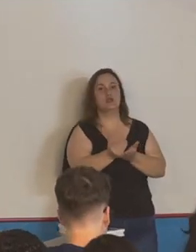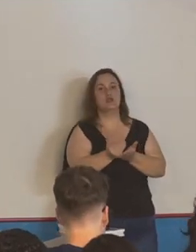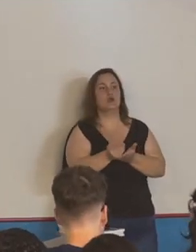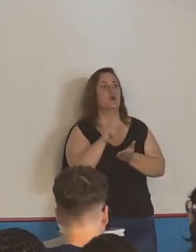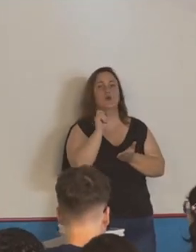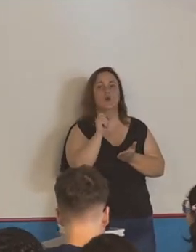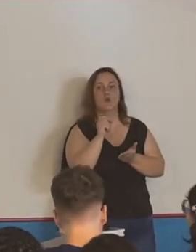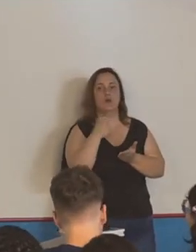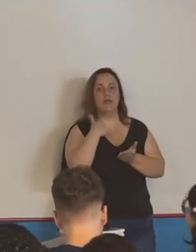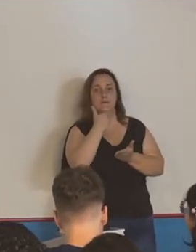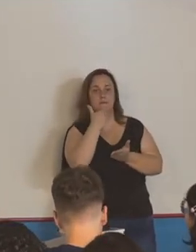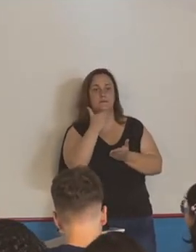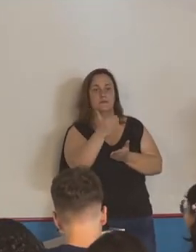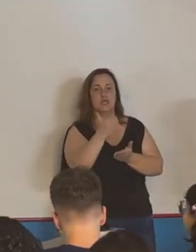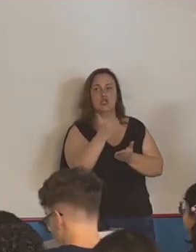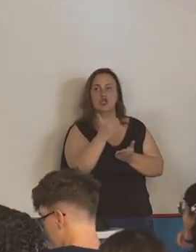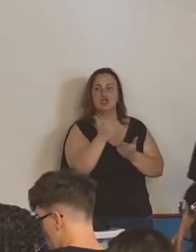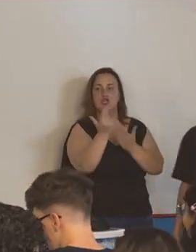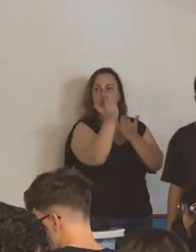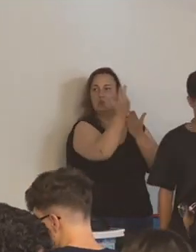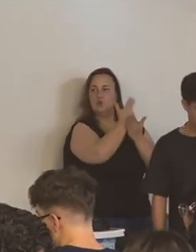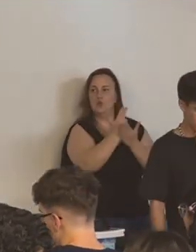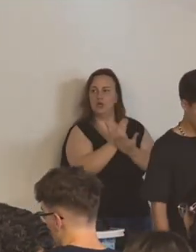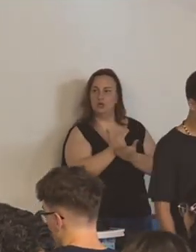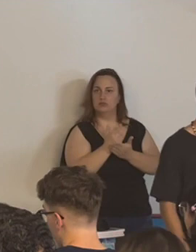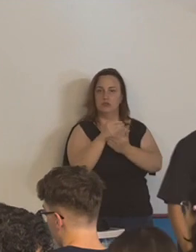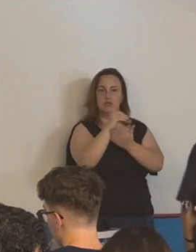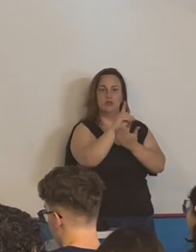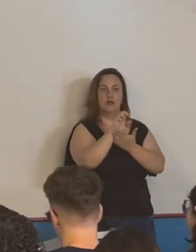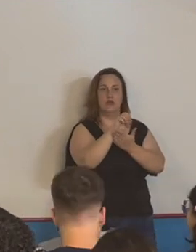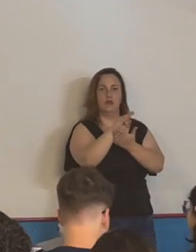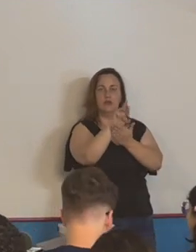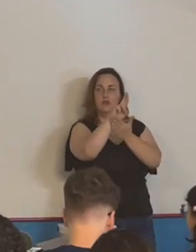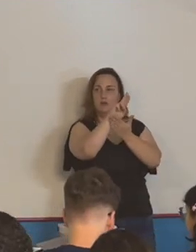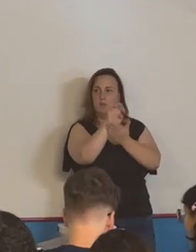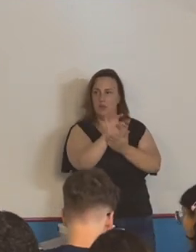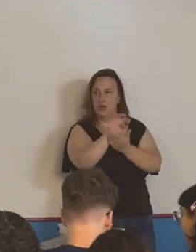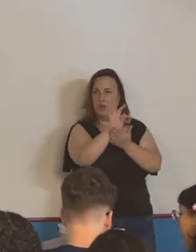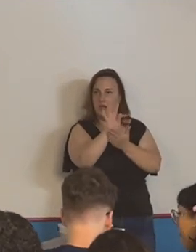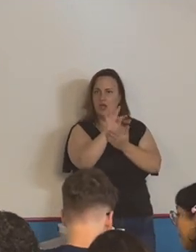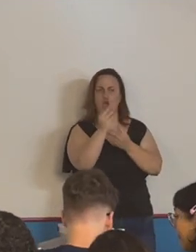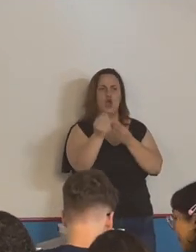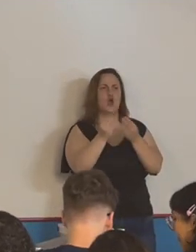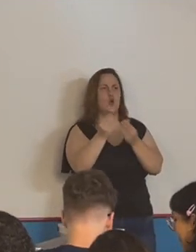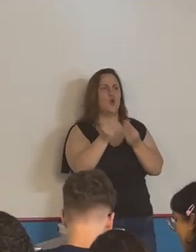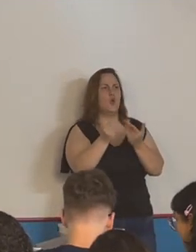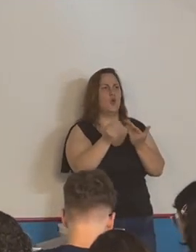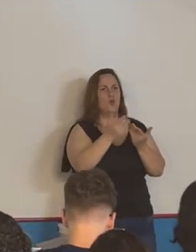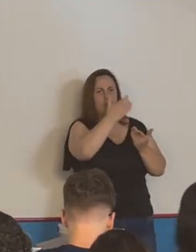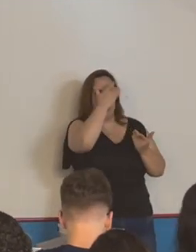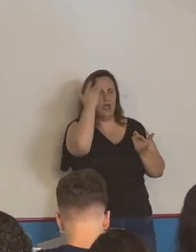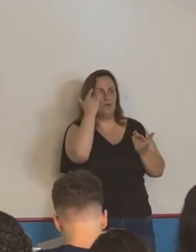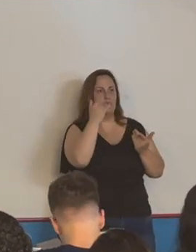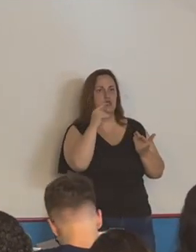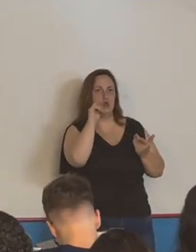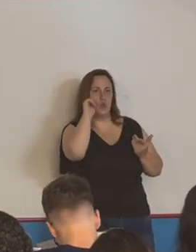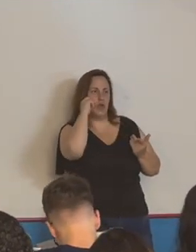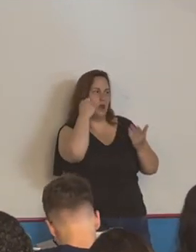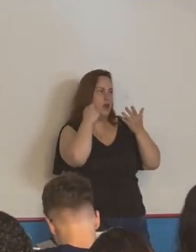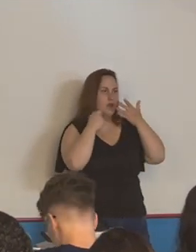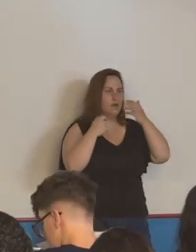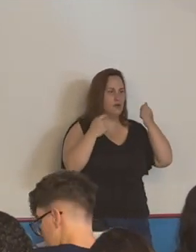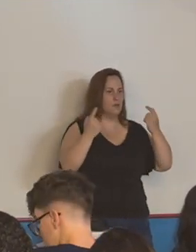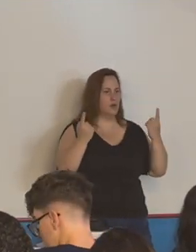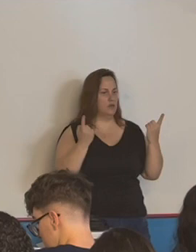para o Debré uma pintura que ele retratasse o Brasil mestiço. como é o Brasil mestiço, né? Então, tem